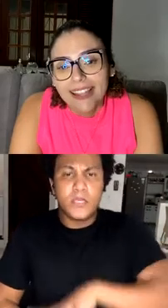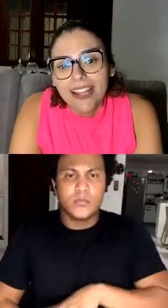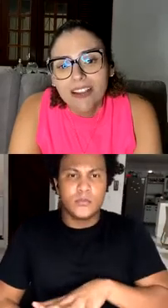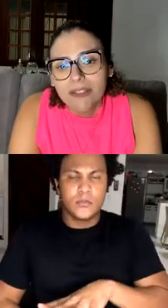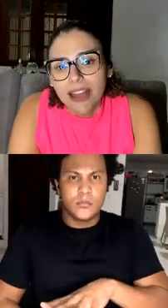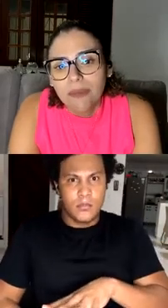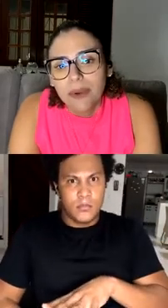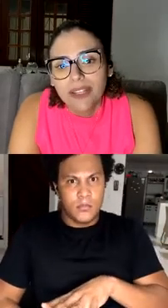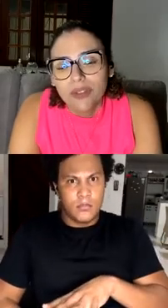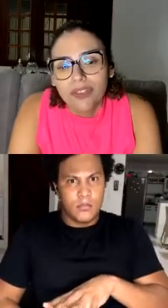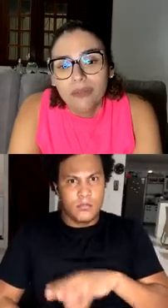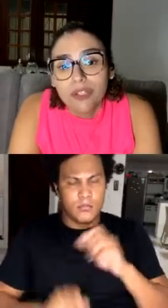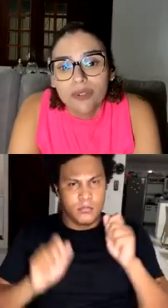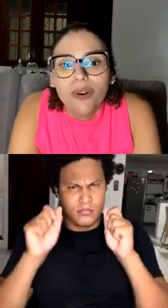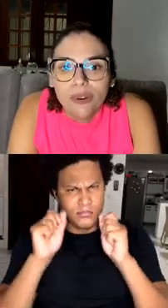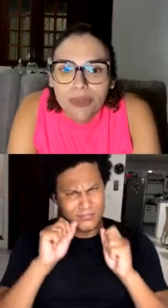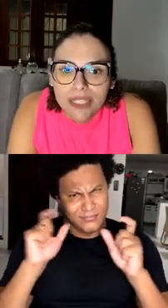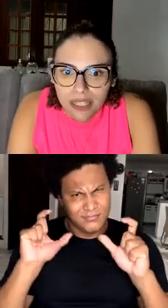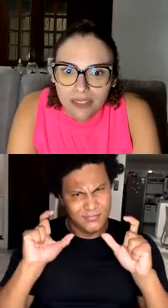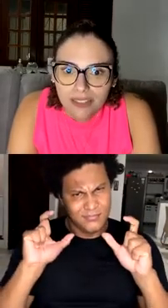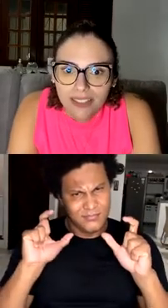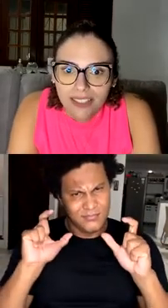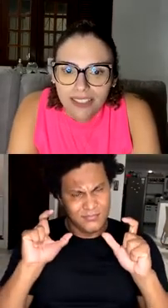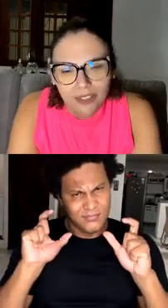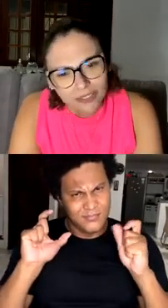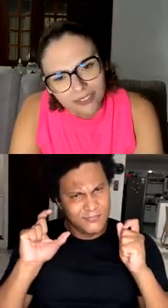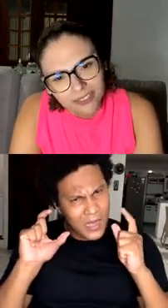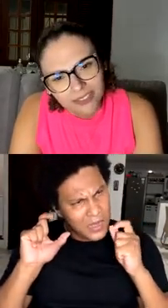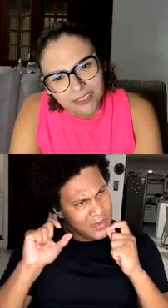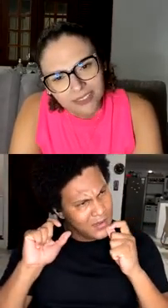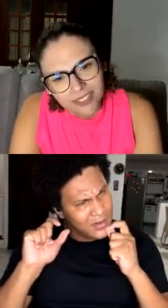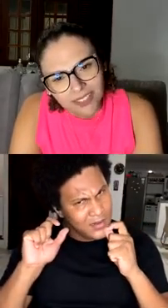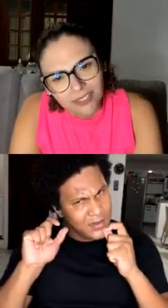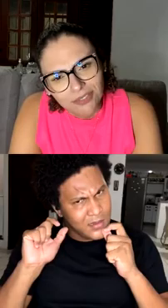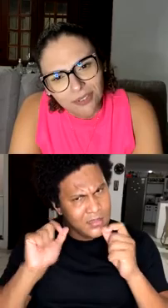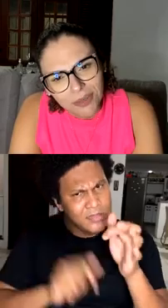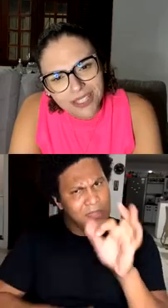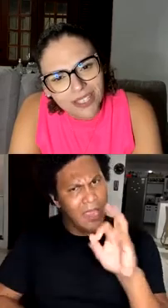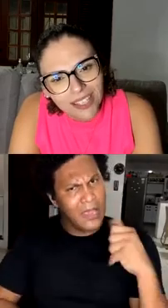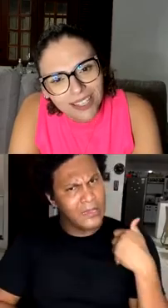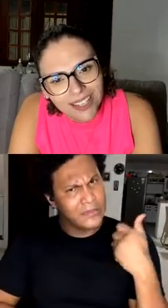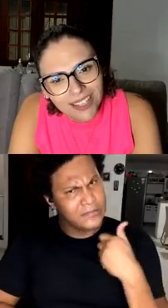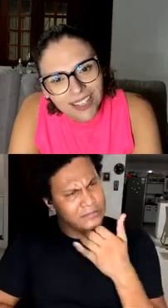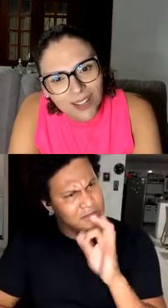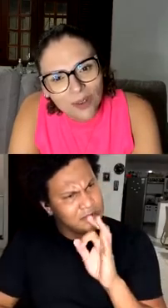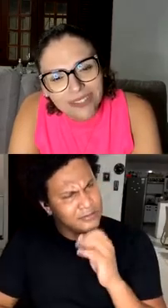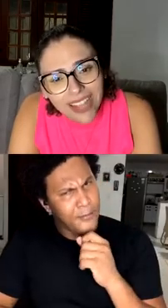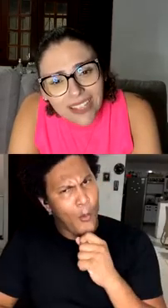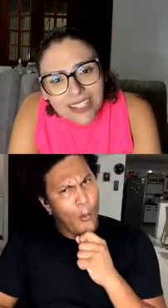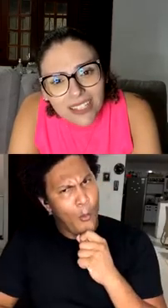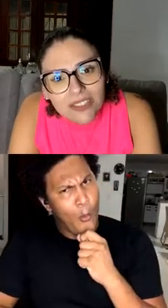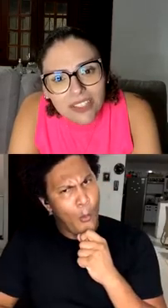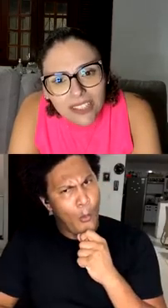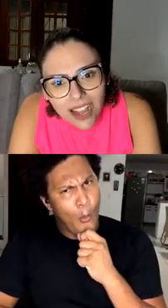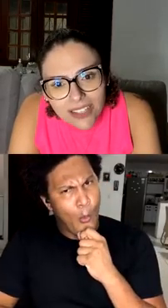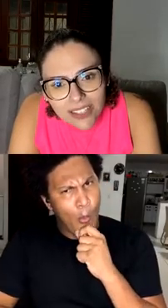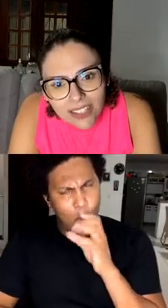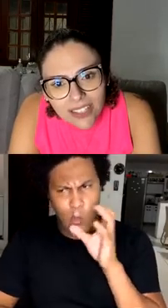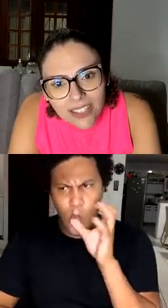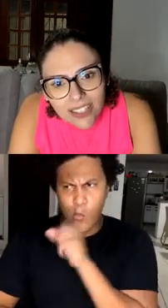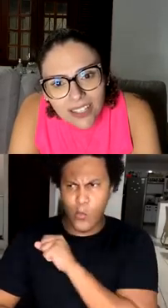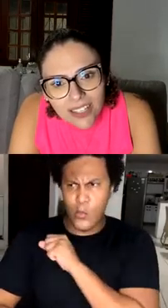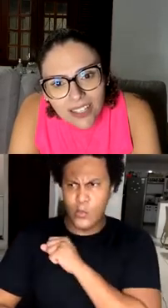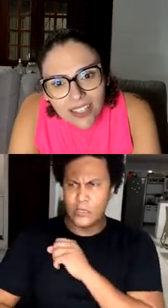aí ela, não, é porque a sua filha menstruou, me disseram. E eu, como assim? Com 10 anos de